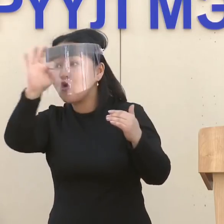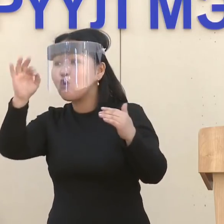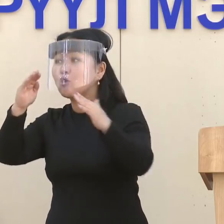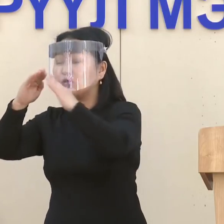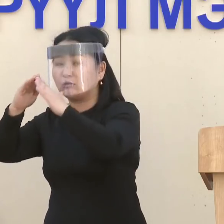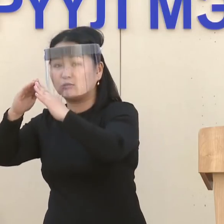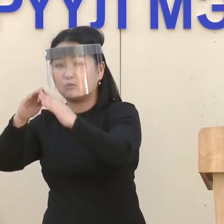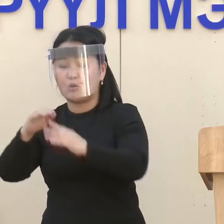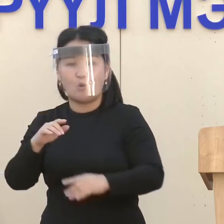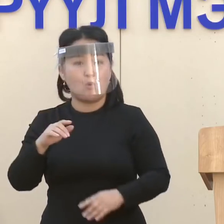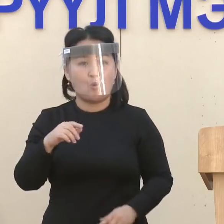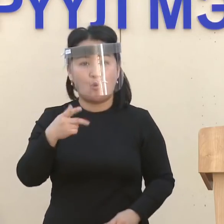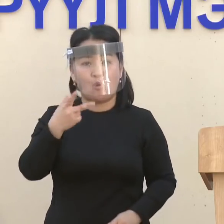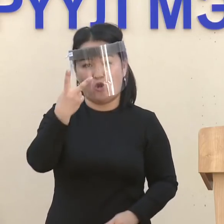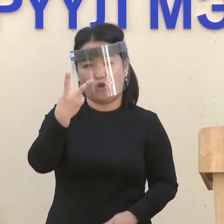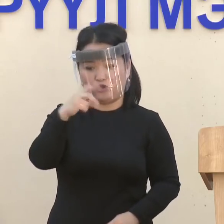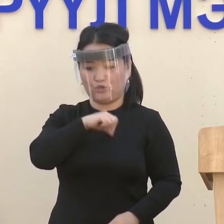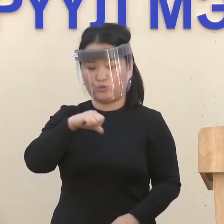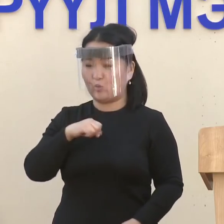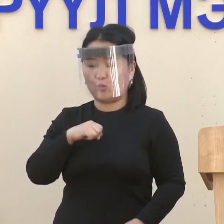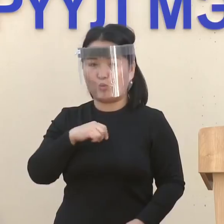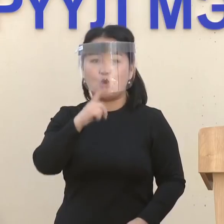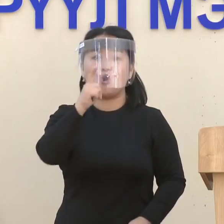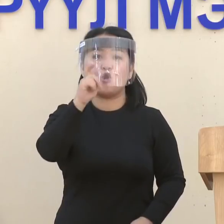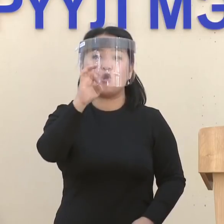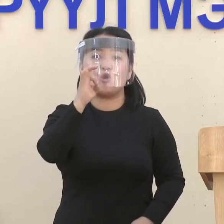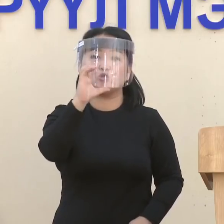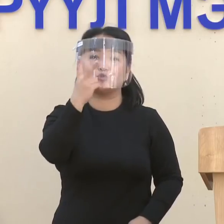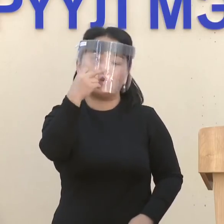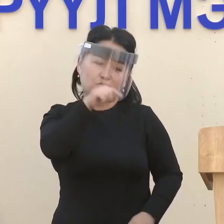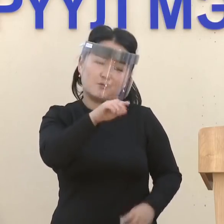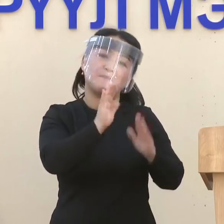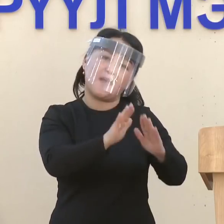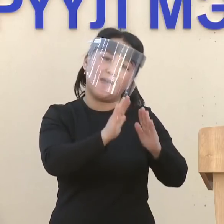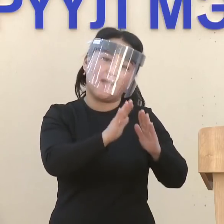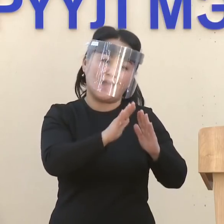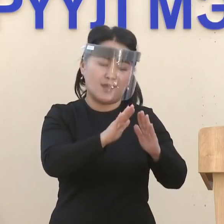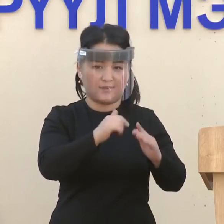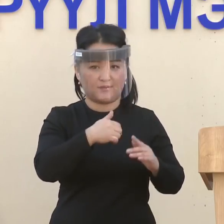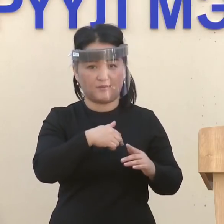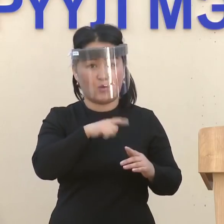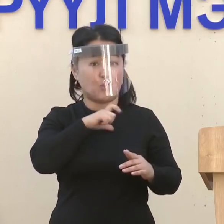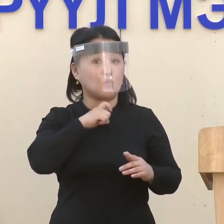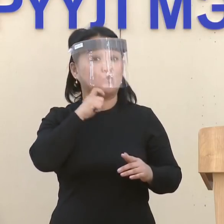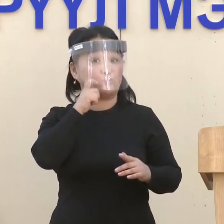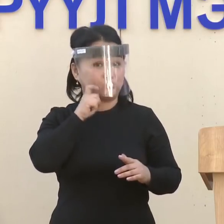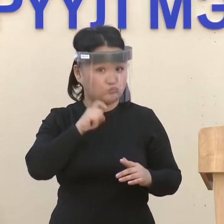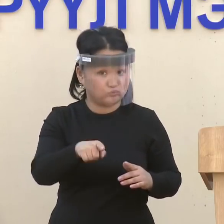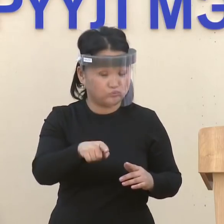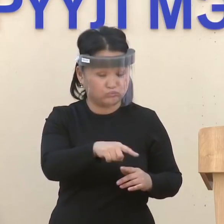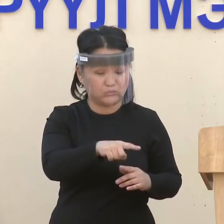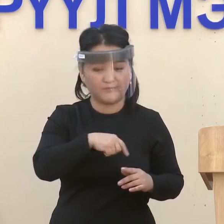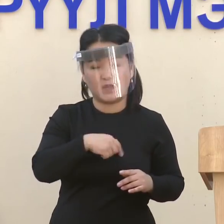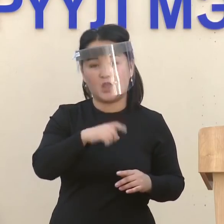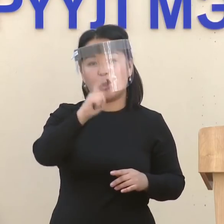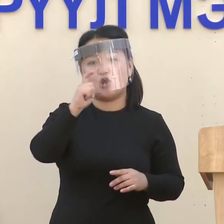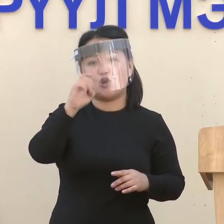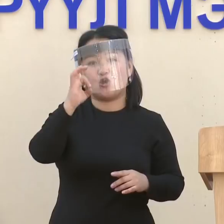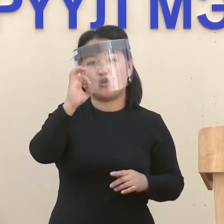хөсвөтөд тусгаарлагдсан үргэлжлэн хянагдмаар байна гэж хүссэн учраас хөсвөтөд эдгэрсэн хоёр хүн маань хөсвөтөд